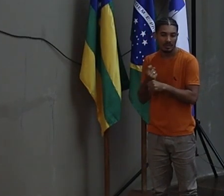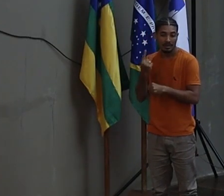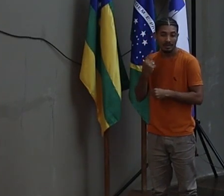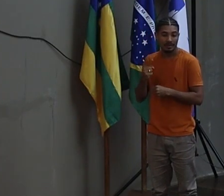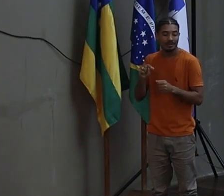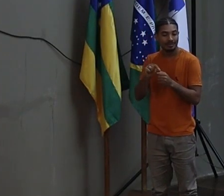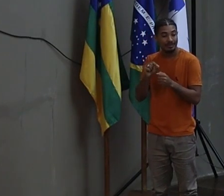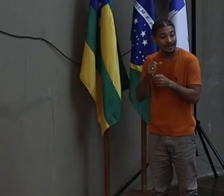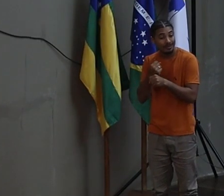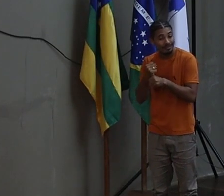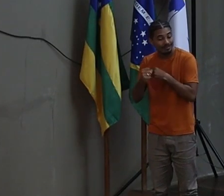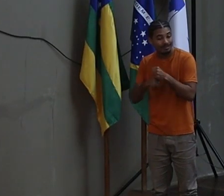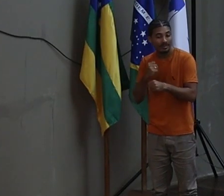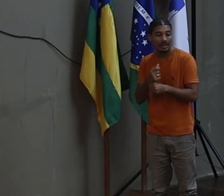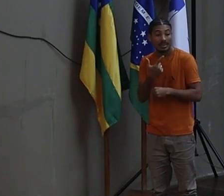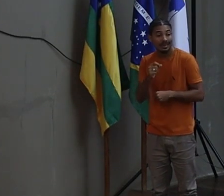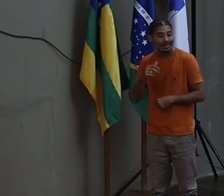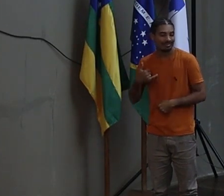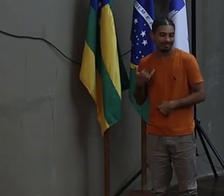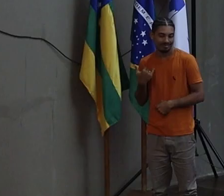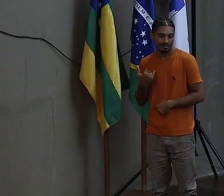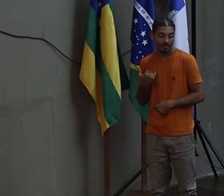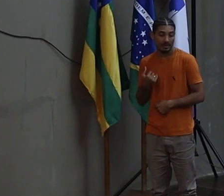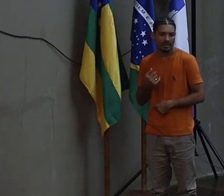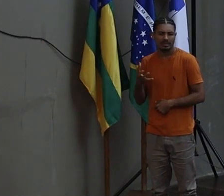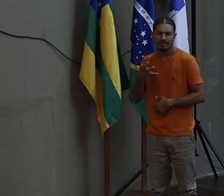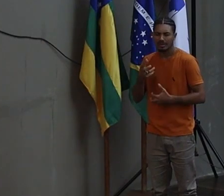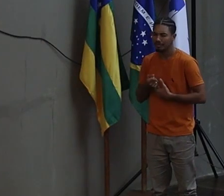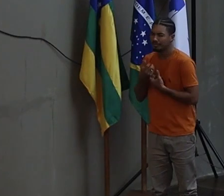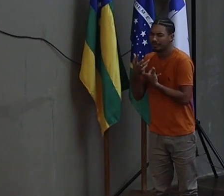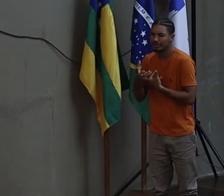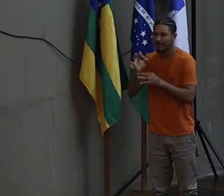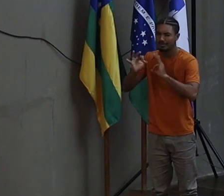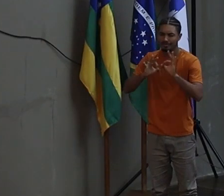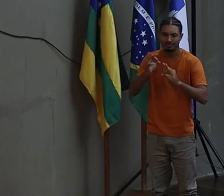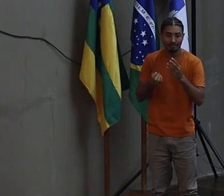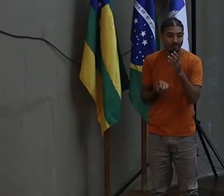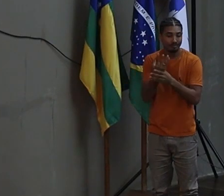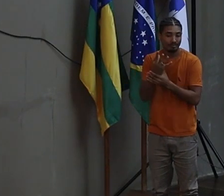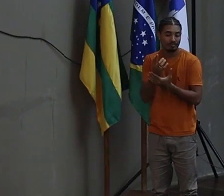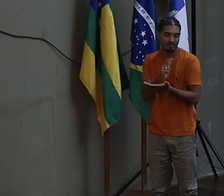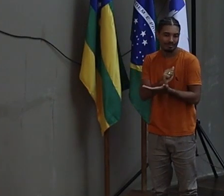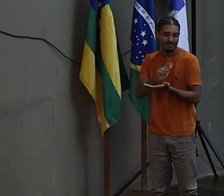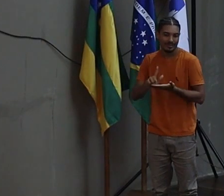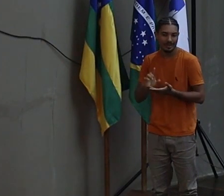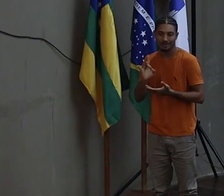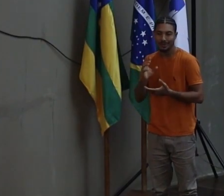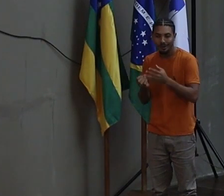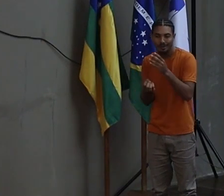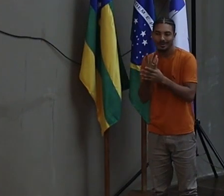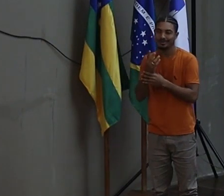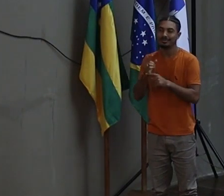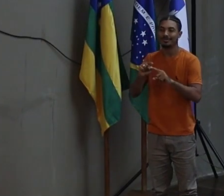completando ali os 30 anos da LAB. Então, a gente queria poematizar, a gente queria construir uma associação, não apenas construir, né, mas